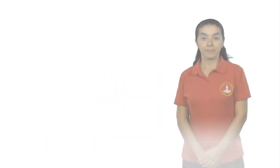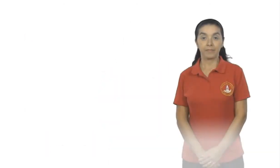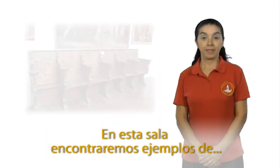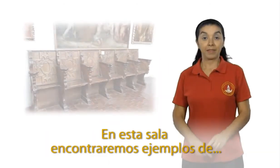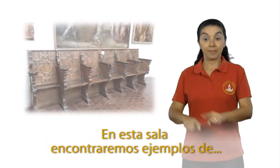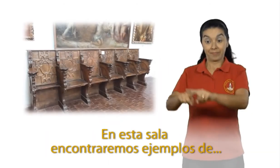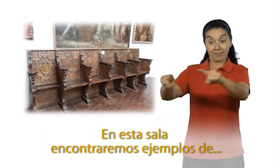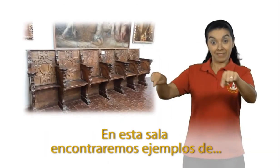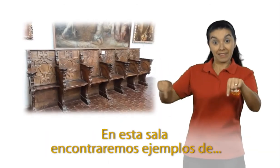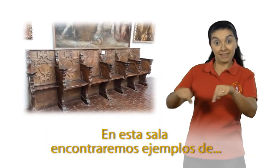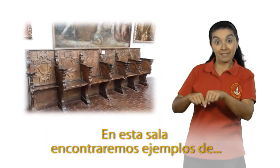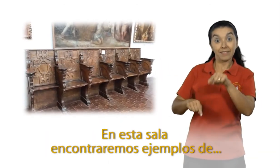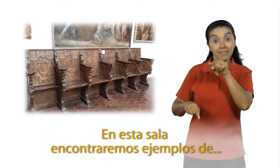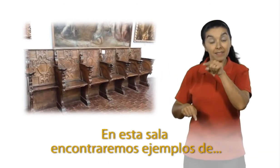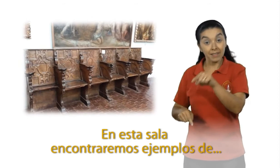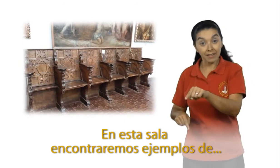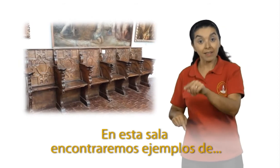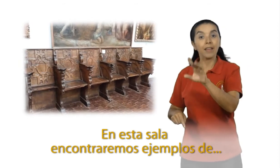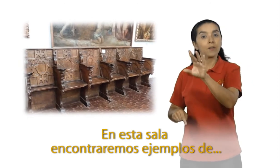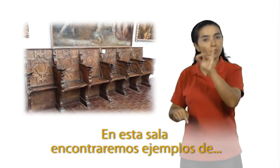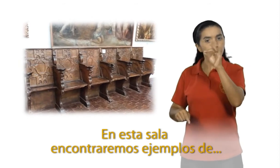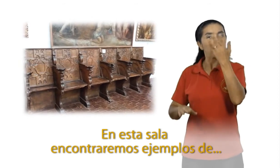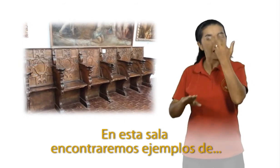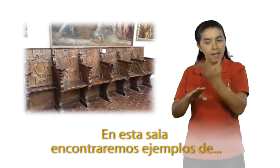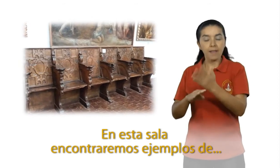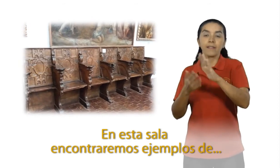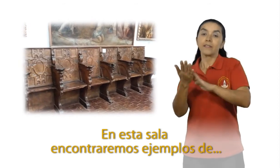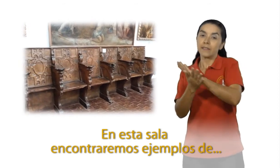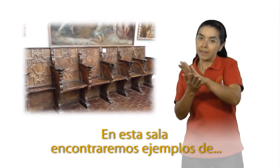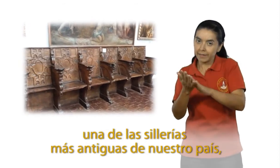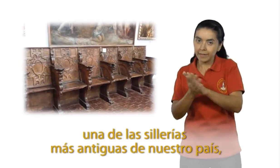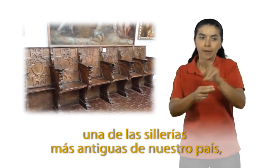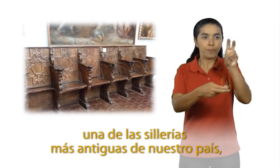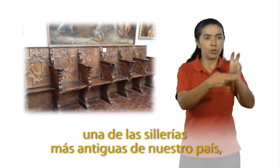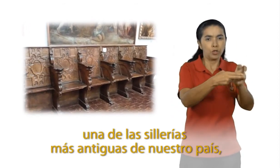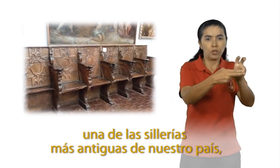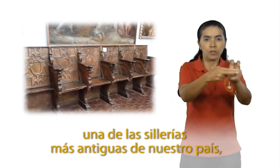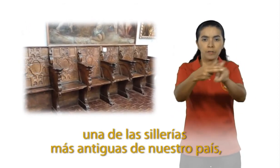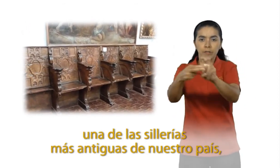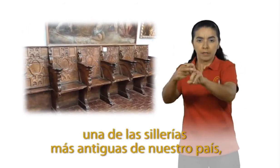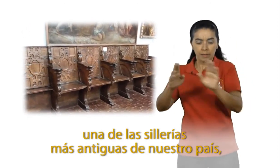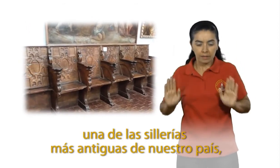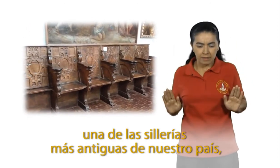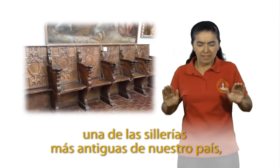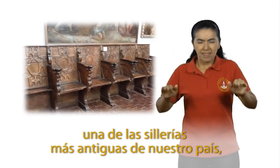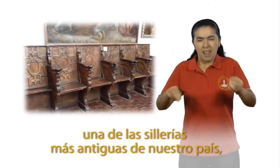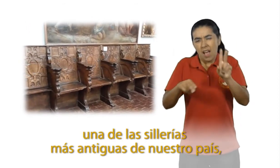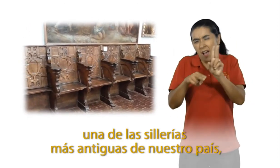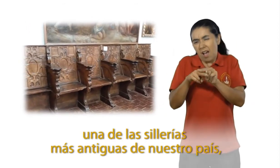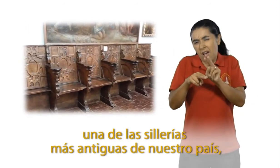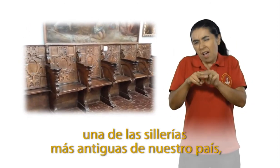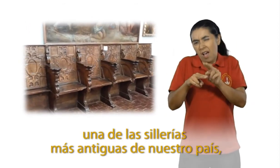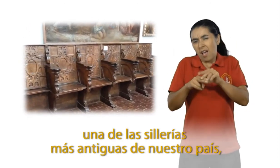En esta sala encontraremos ejemplos de una de las sillerías más antiguas de nuestro país